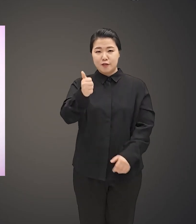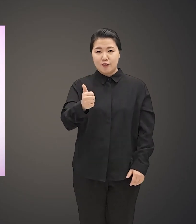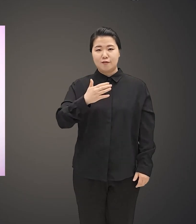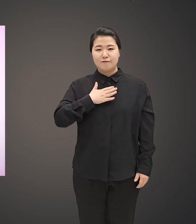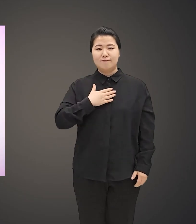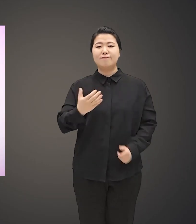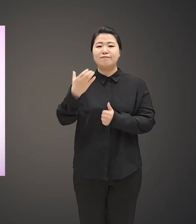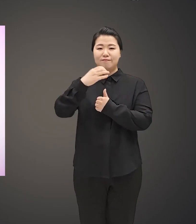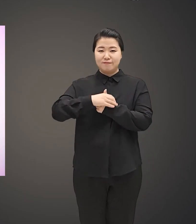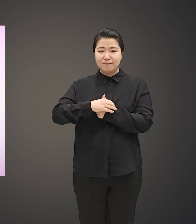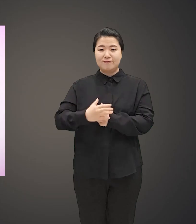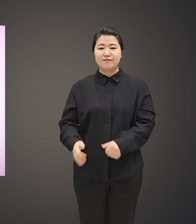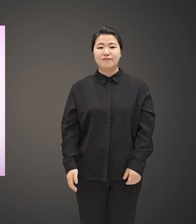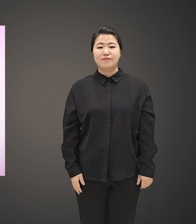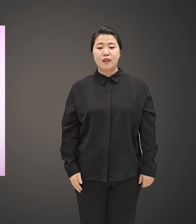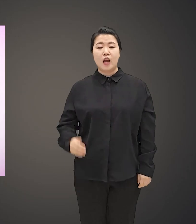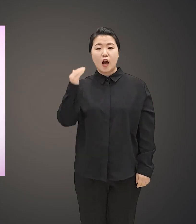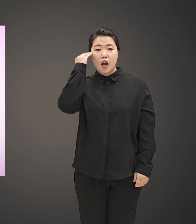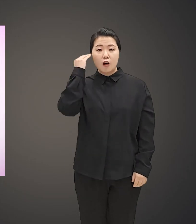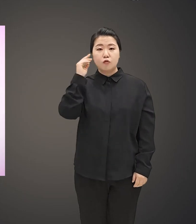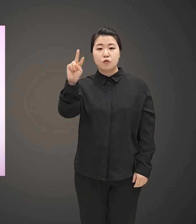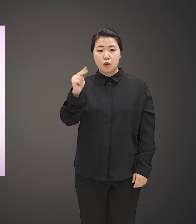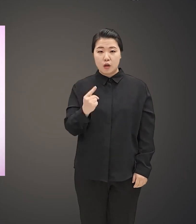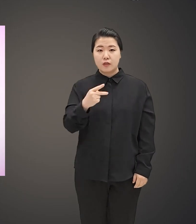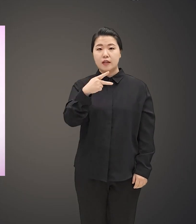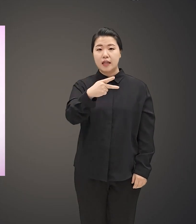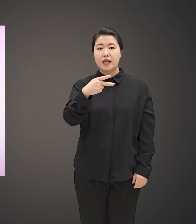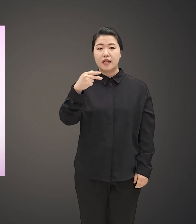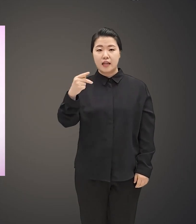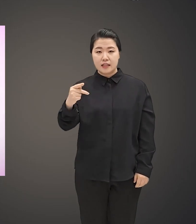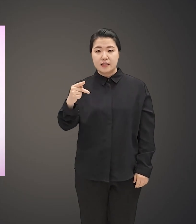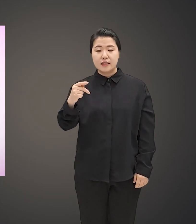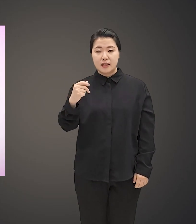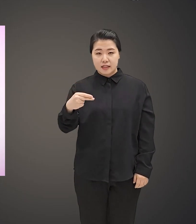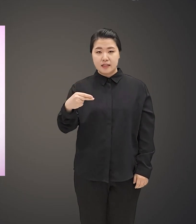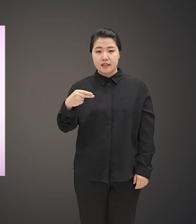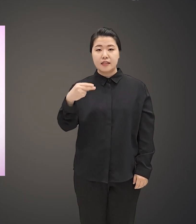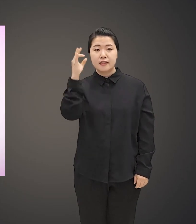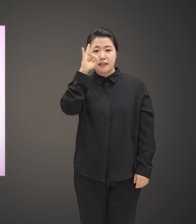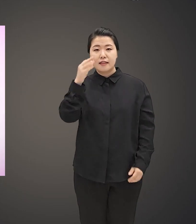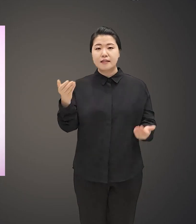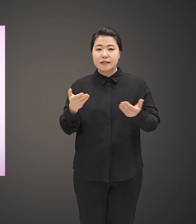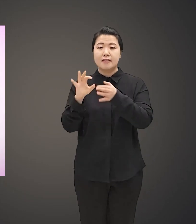임명했다. 한국에서도 KH를 찾는 일은 계속되었다.